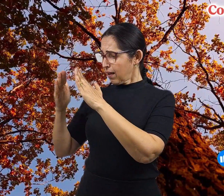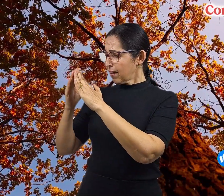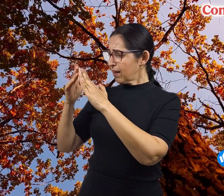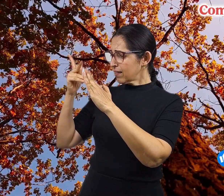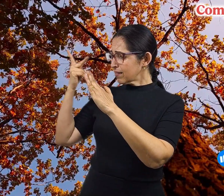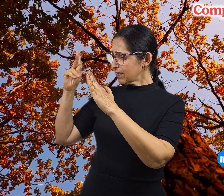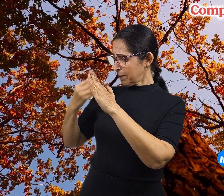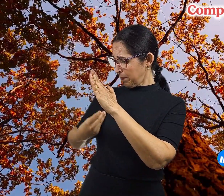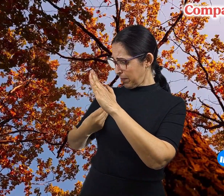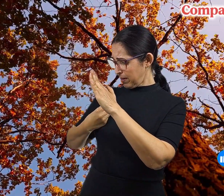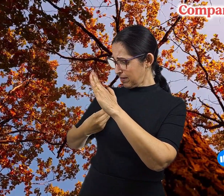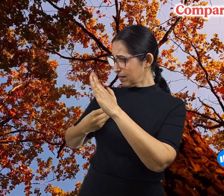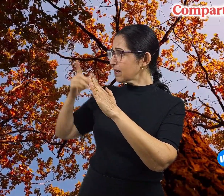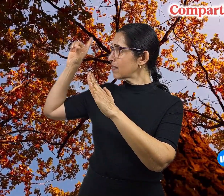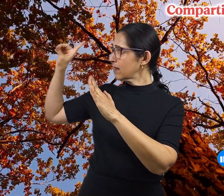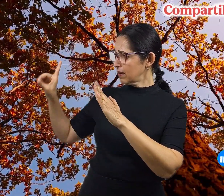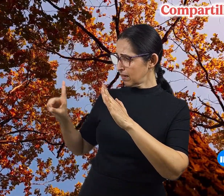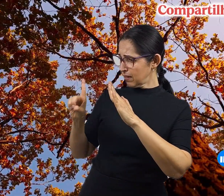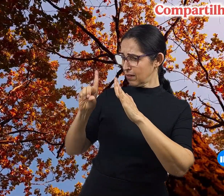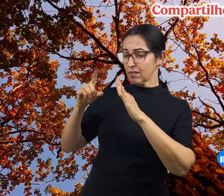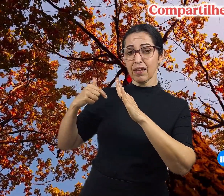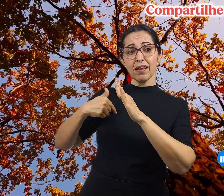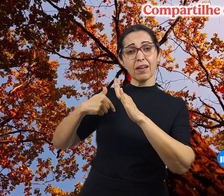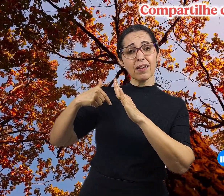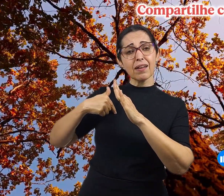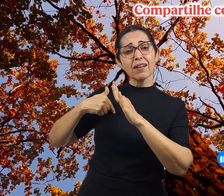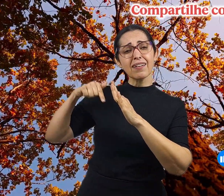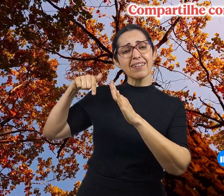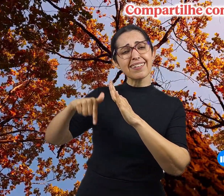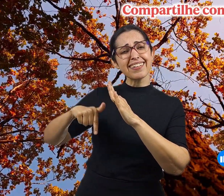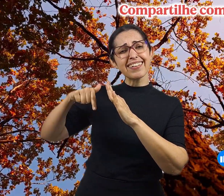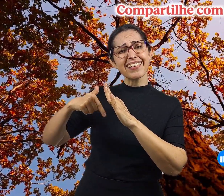Deus está neste lugar, eu faço parte da noiva do Senhor.